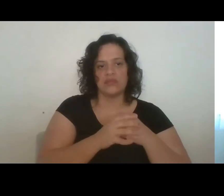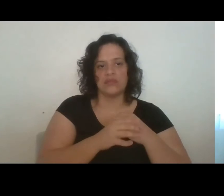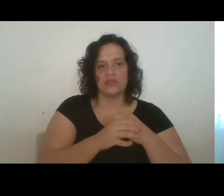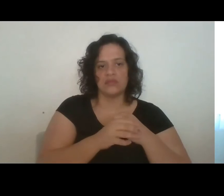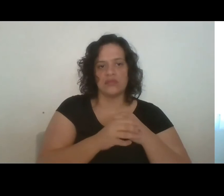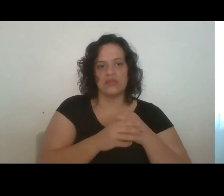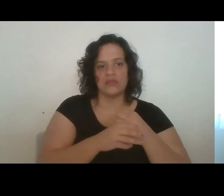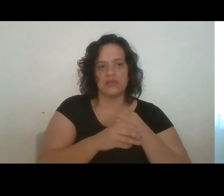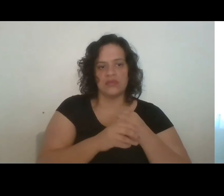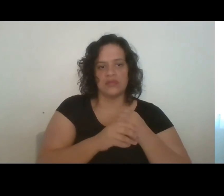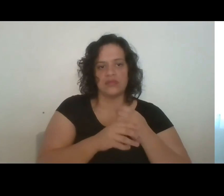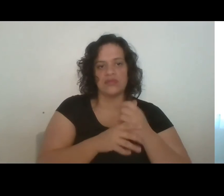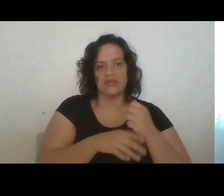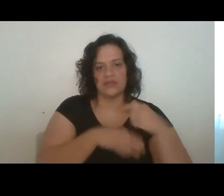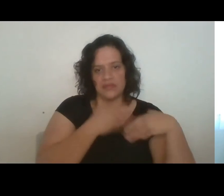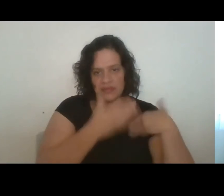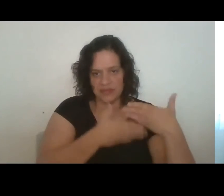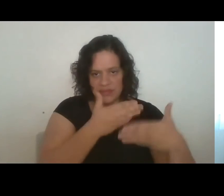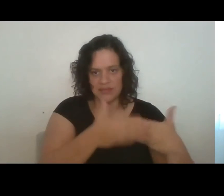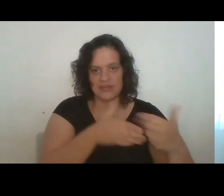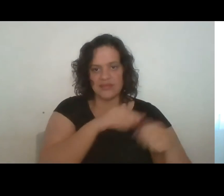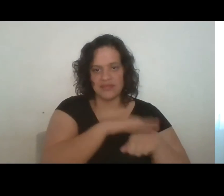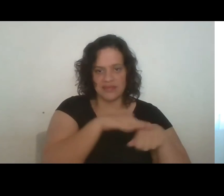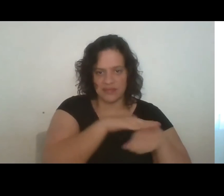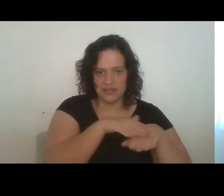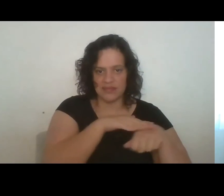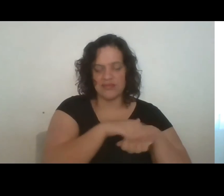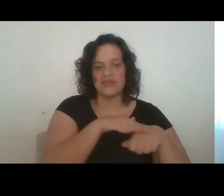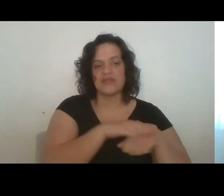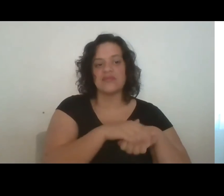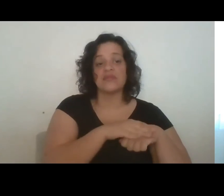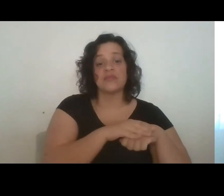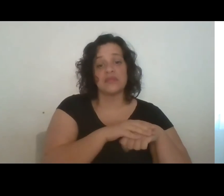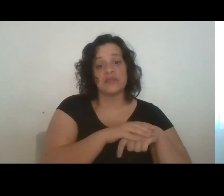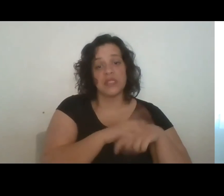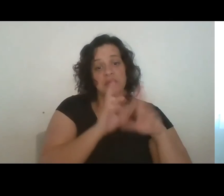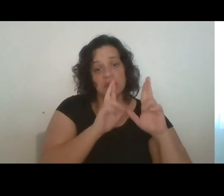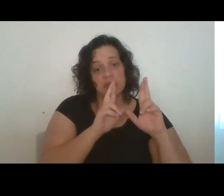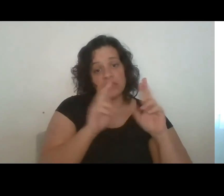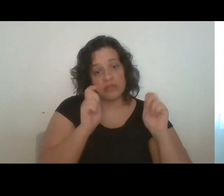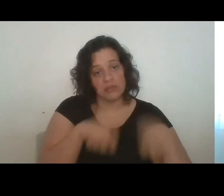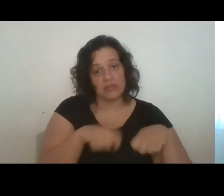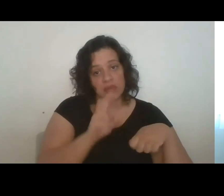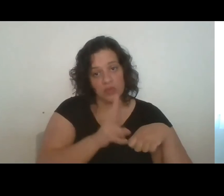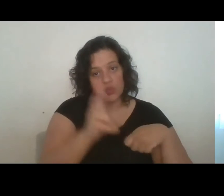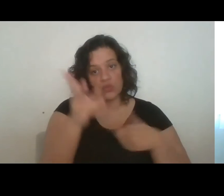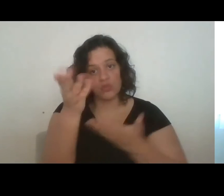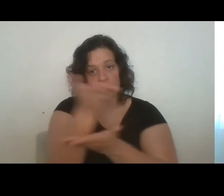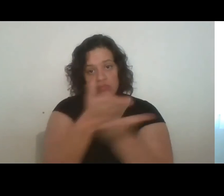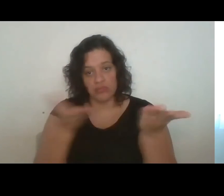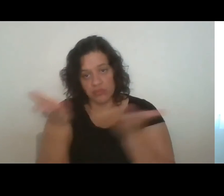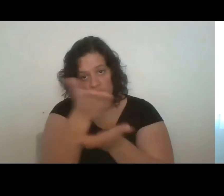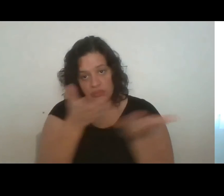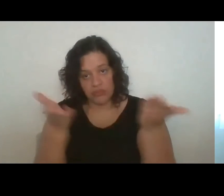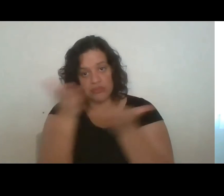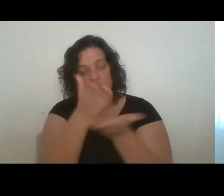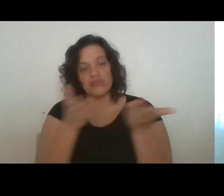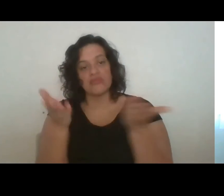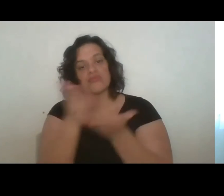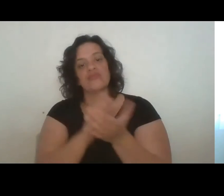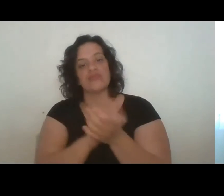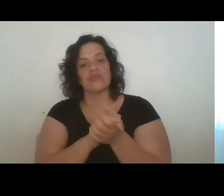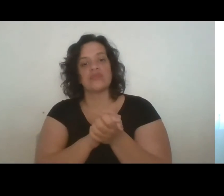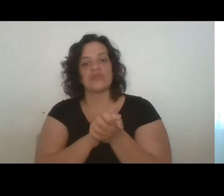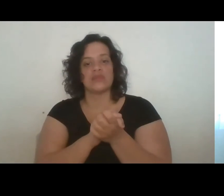do aprofundamento, mas que a gente possa realmente manter as trocas, intensificar essas trocas e poder